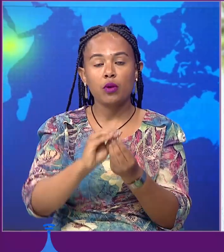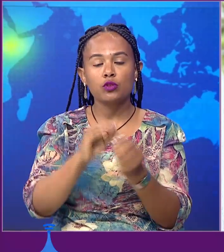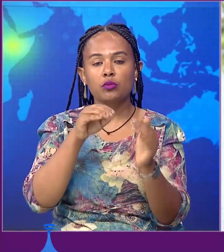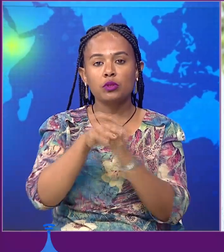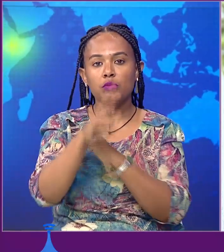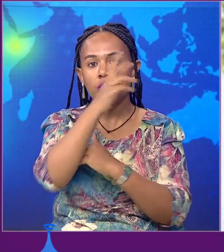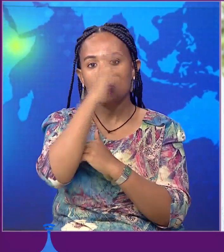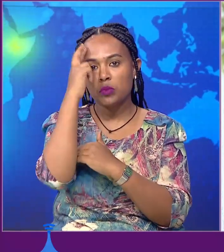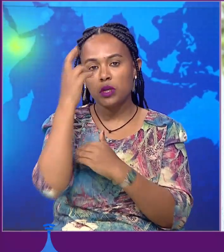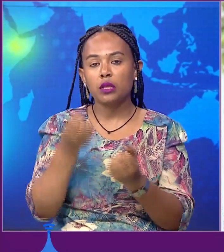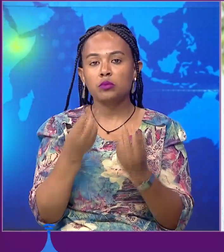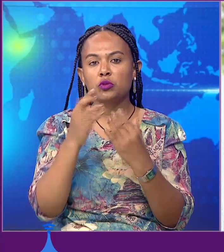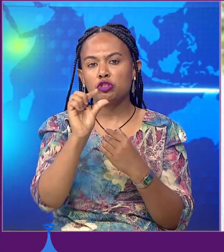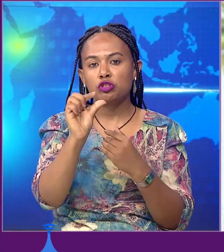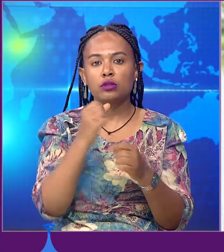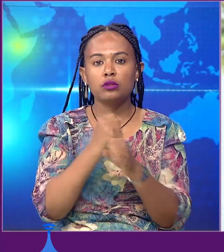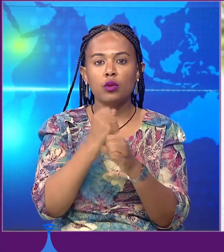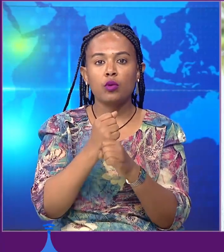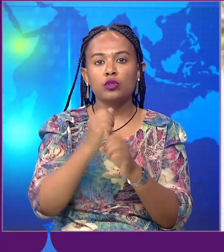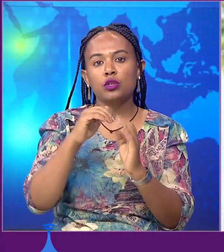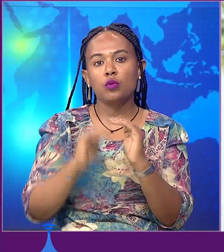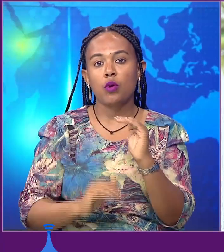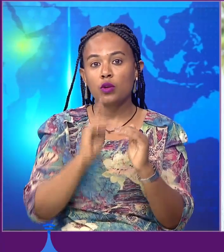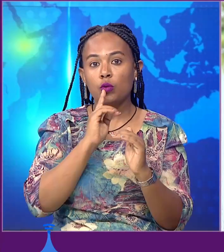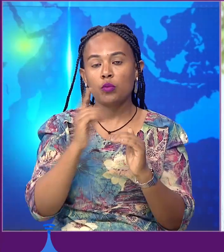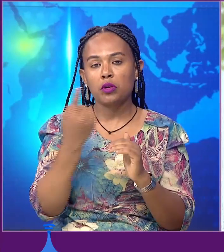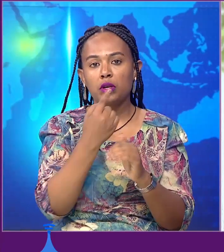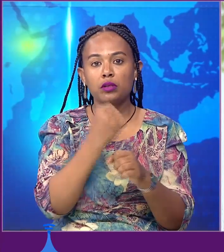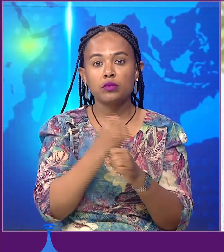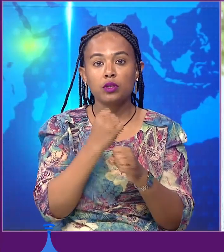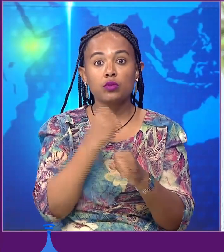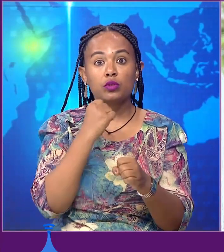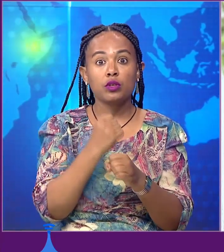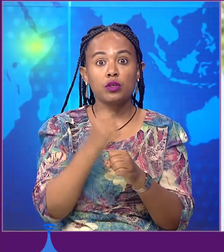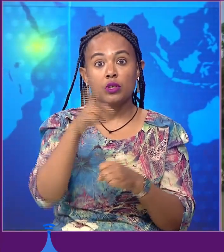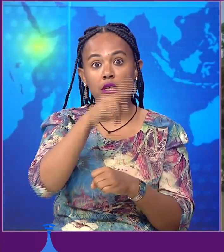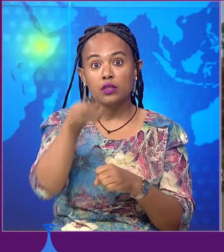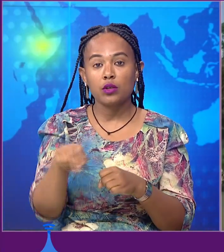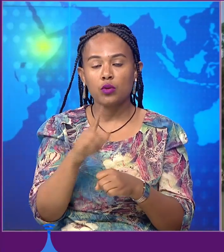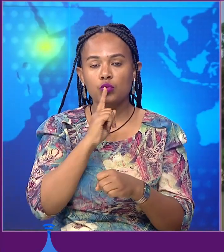በጭማሪዎች ምክንያት ብዙ ትንሽ ስራዎች እየተጓደሉብን ነው። አንዳንድም ስራዎችም እየተሰረዙብን ነው።